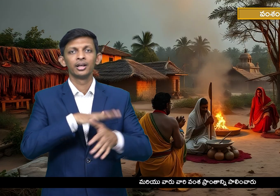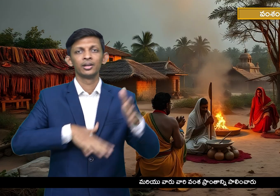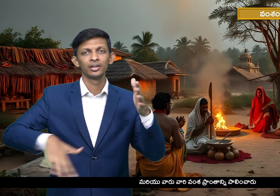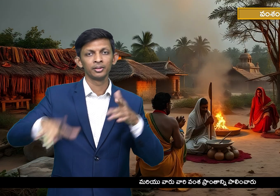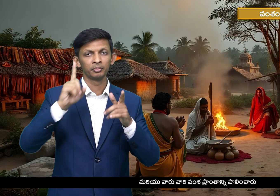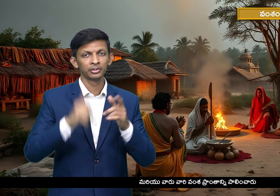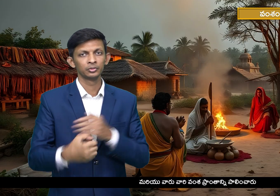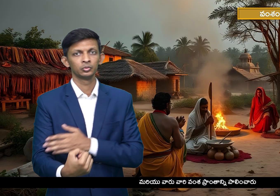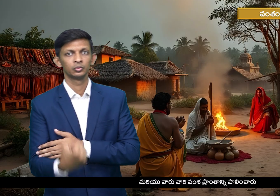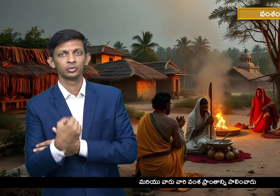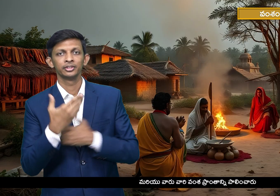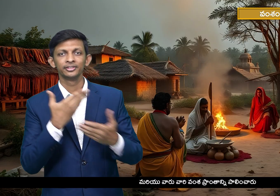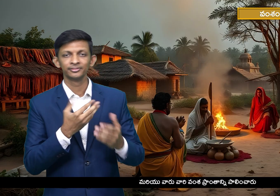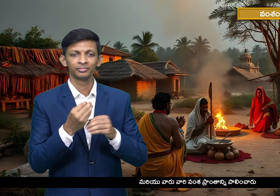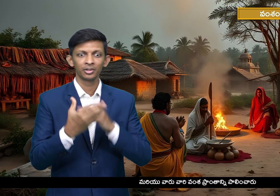ప్రాంతాన్ని పాలించారు.